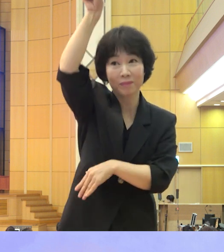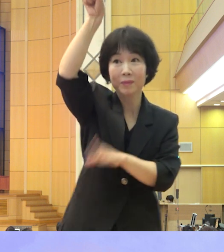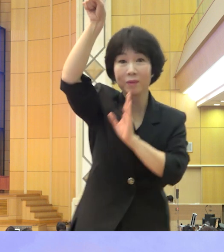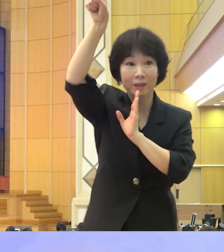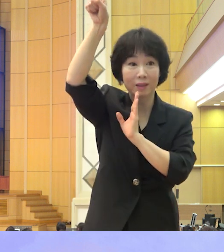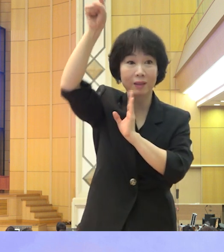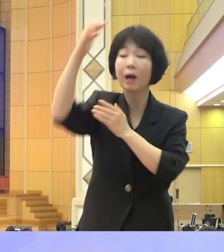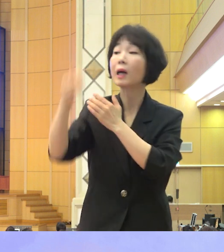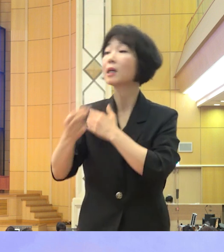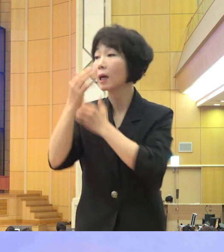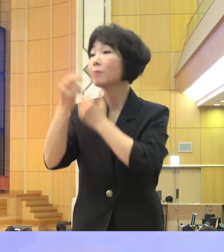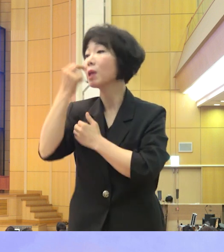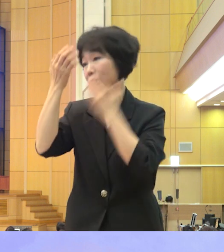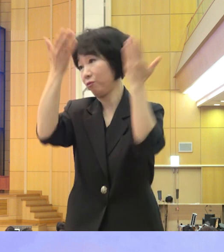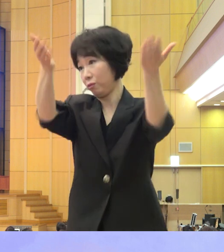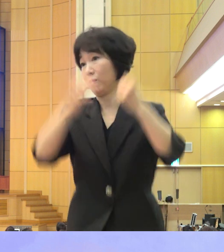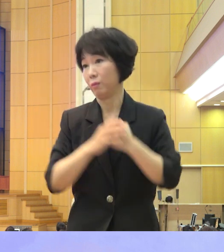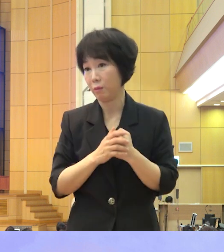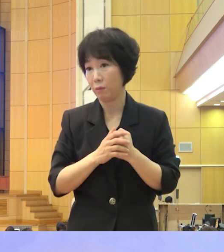살아있는 거지만